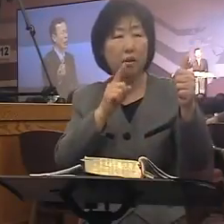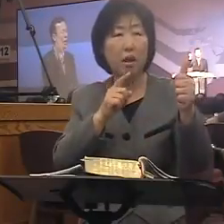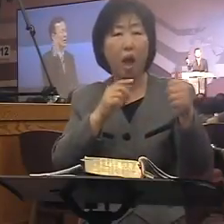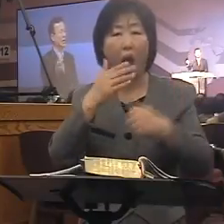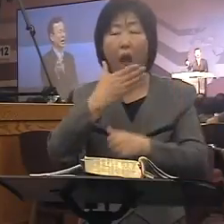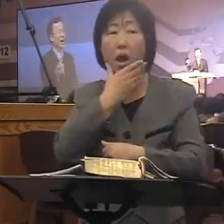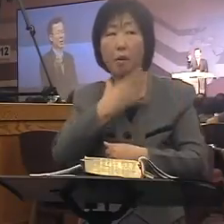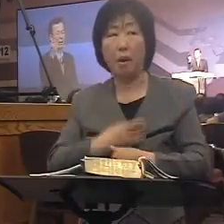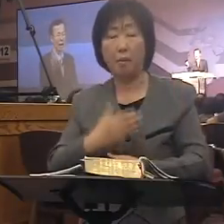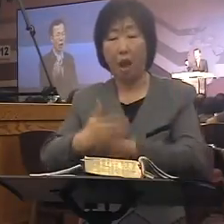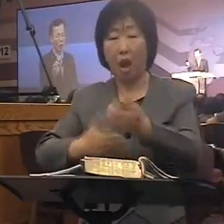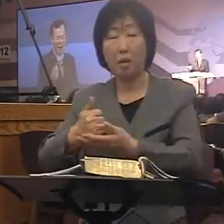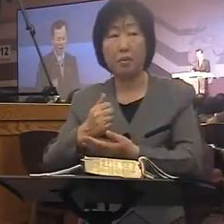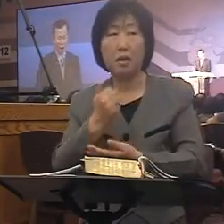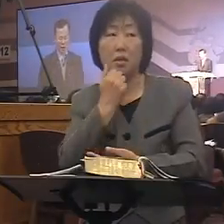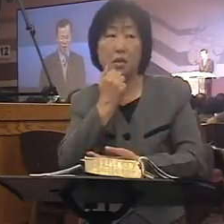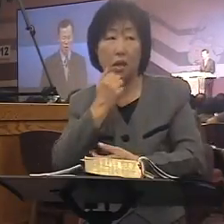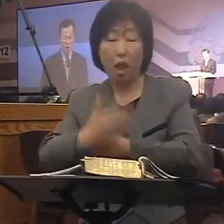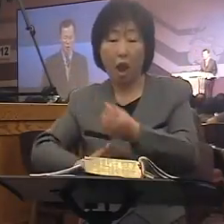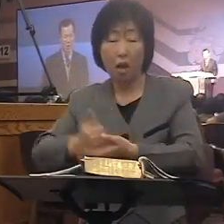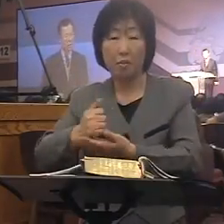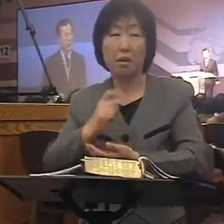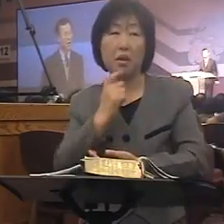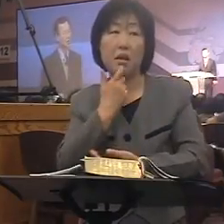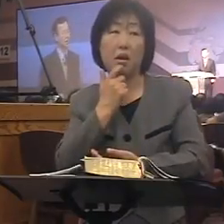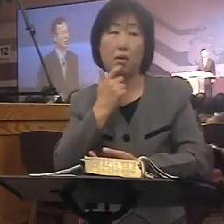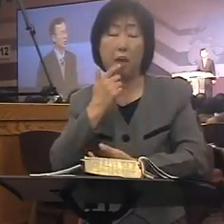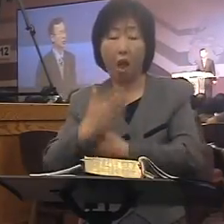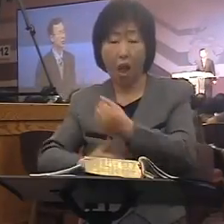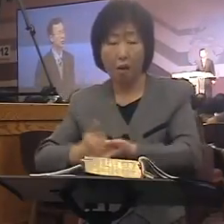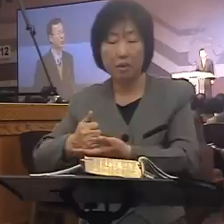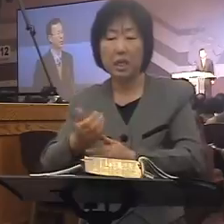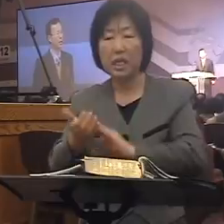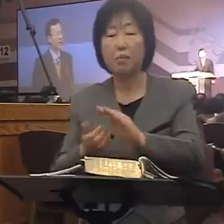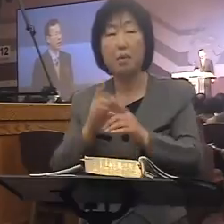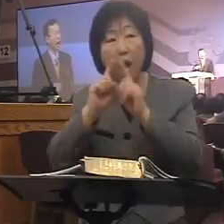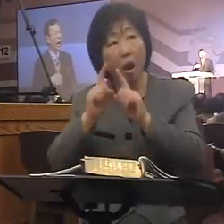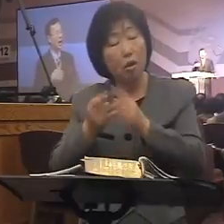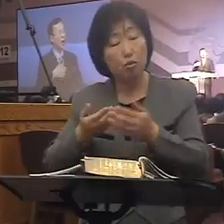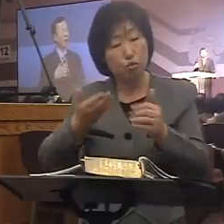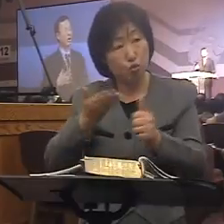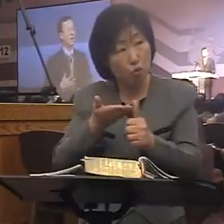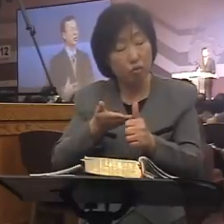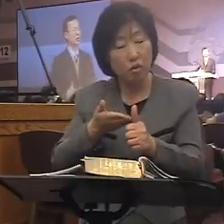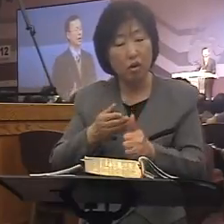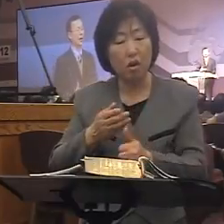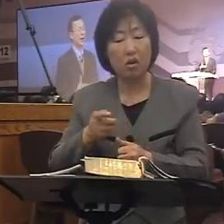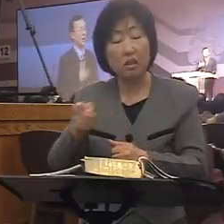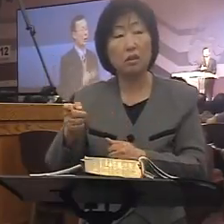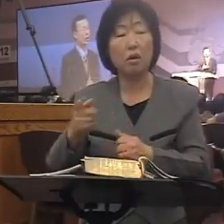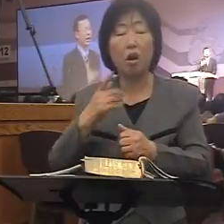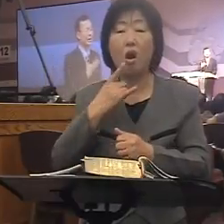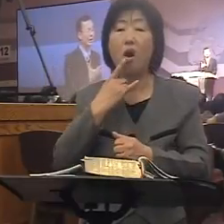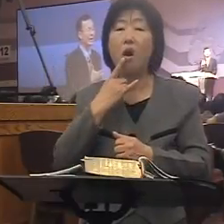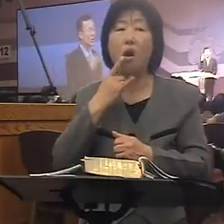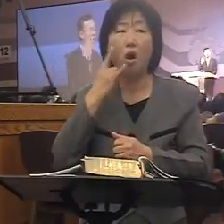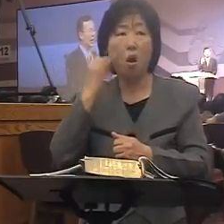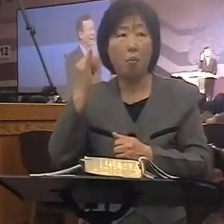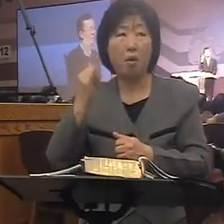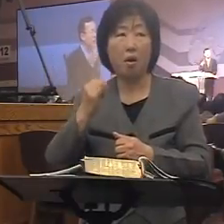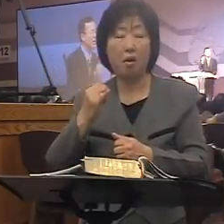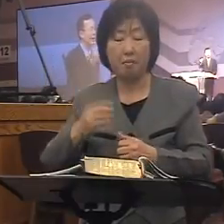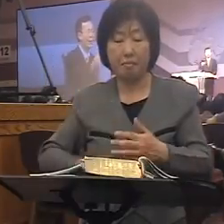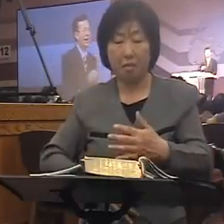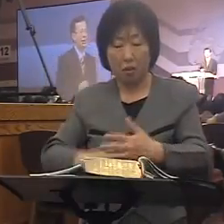하나님이 되시고 이삭의 하나님이 야곱의 하나님이 되실 것을 이미 말씀을 하셨거든요. 그가 어머니 뱃속에 형태가 있기